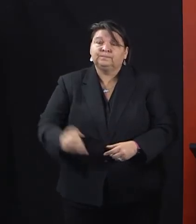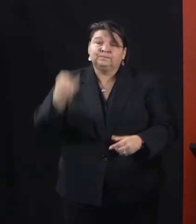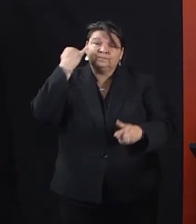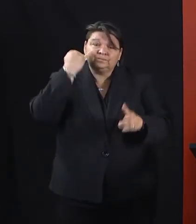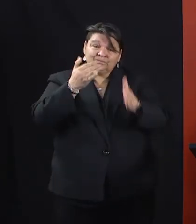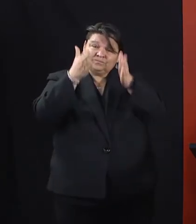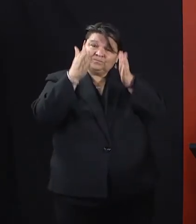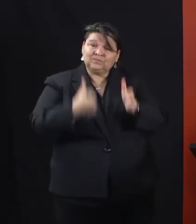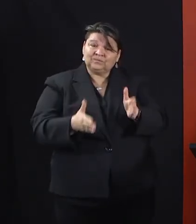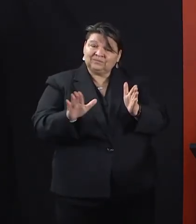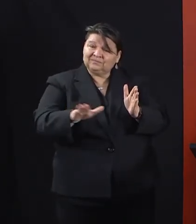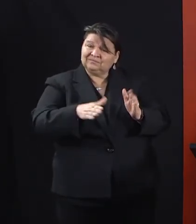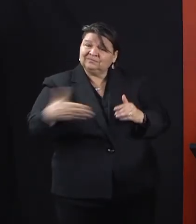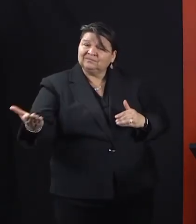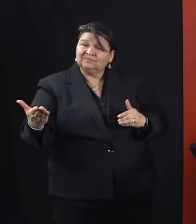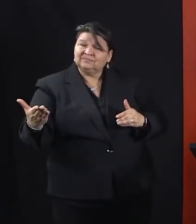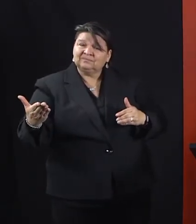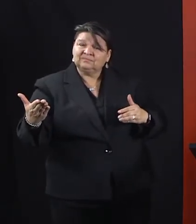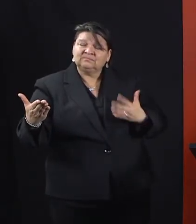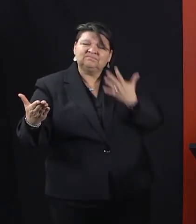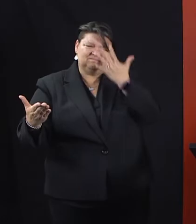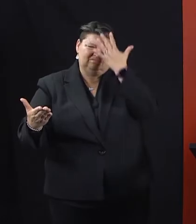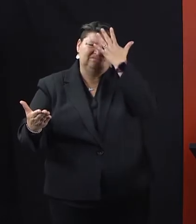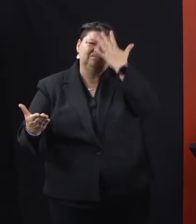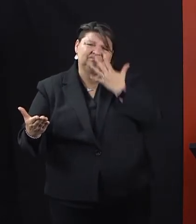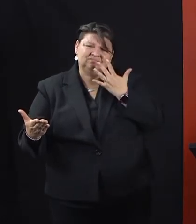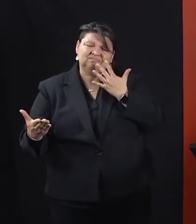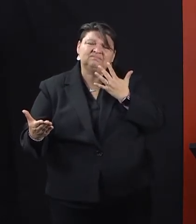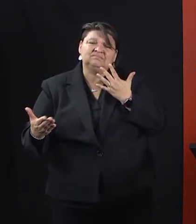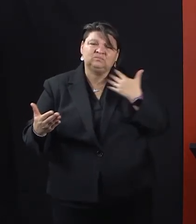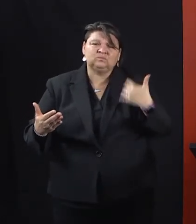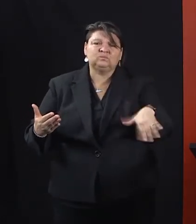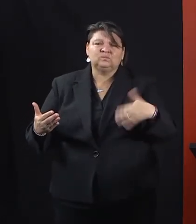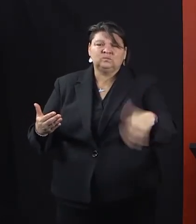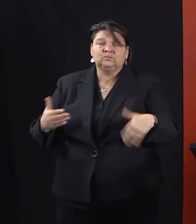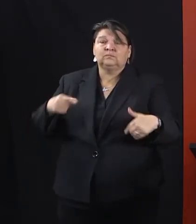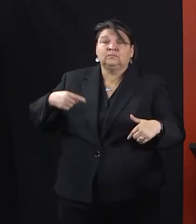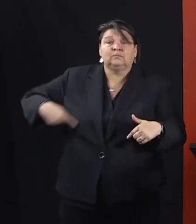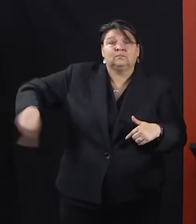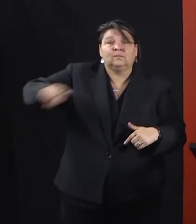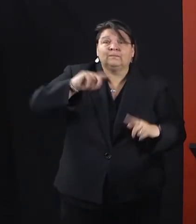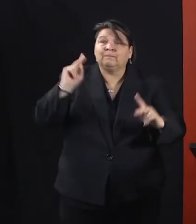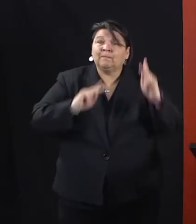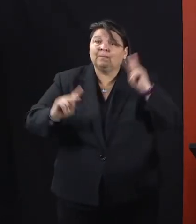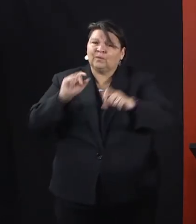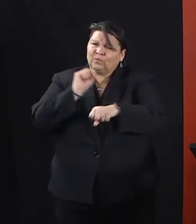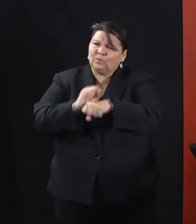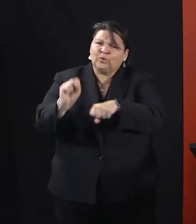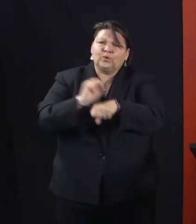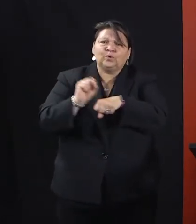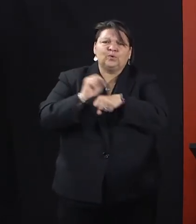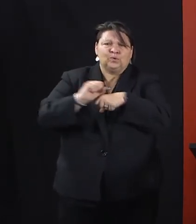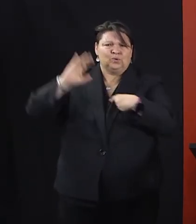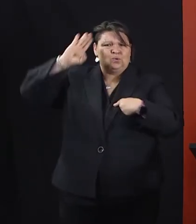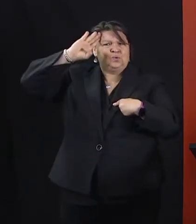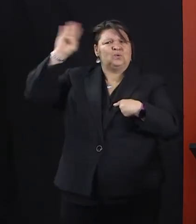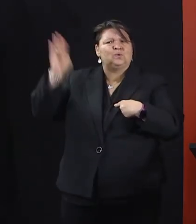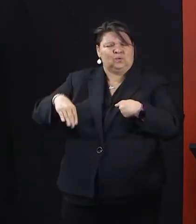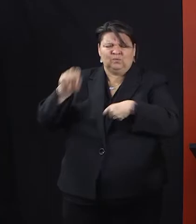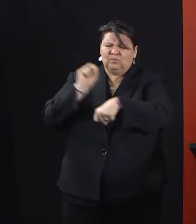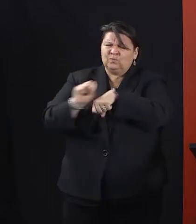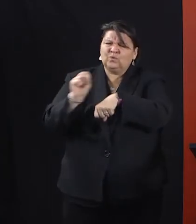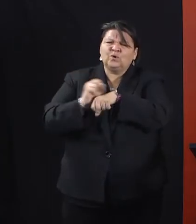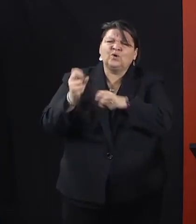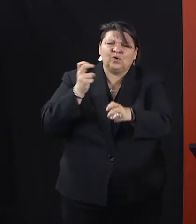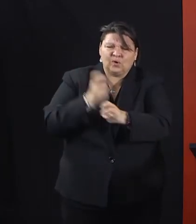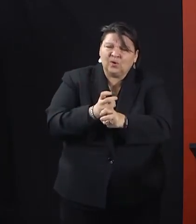on those who are working to protect all of you during this unprecedented outbreak. And the importance of social distance